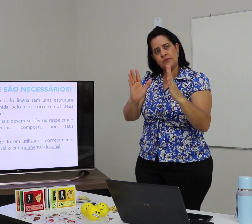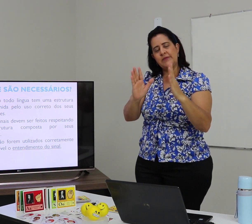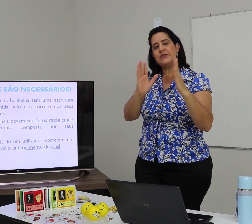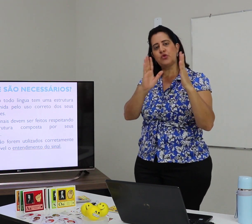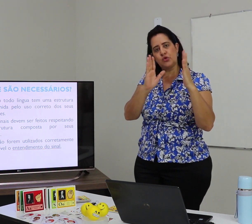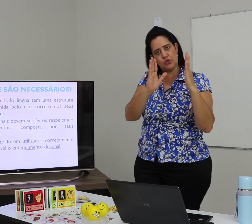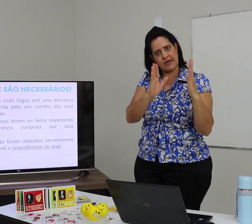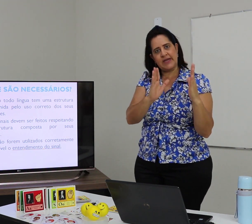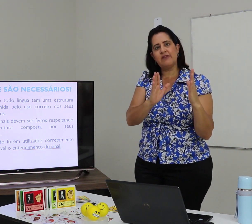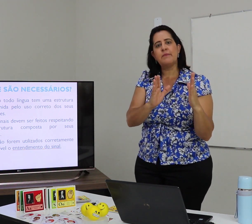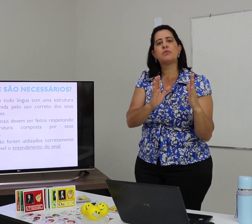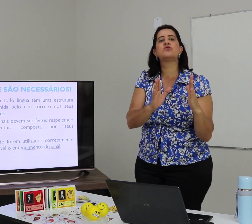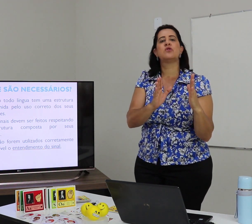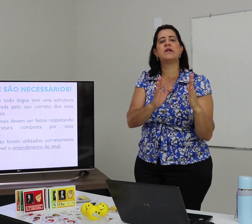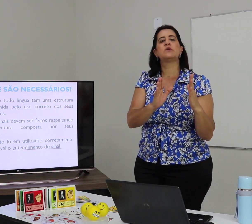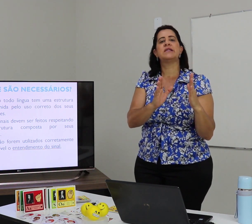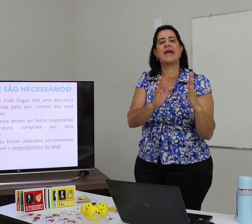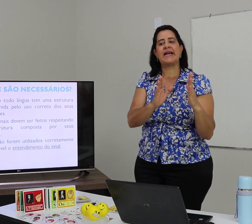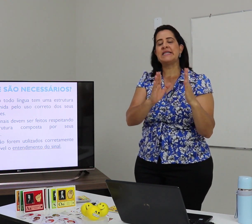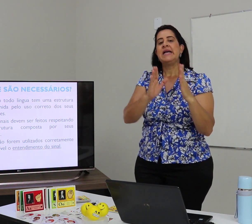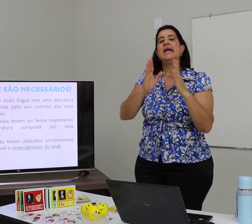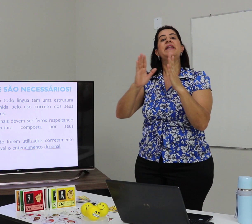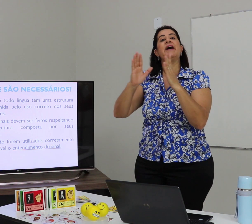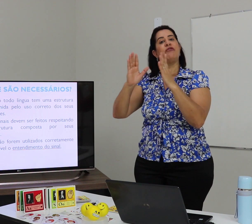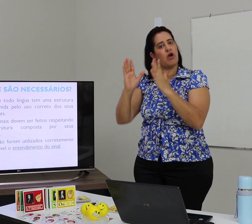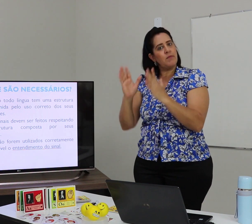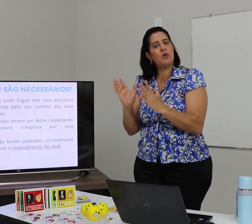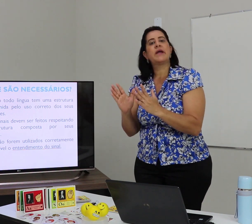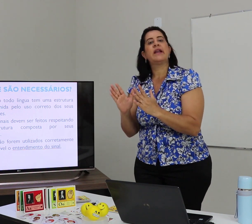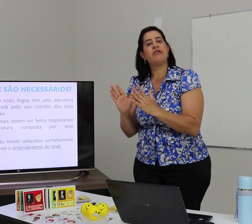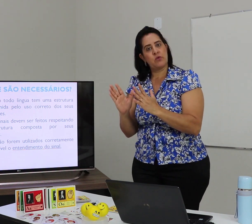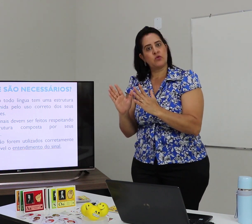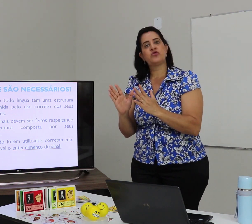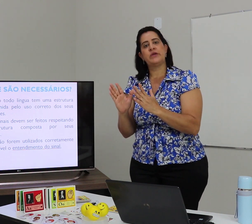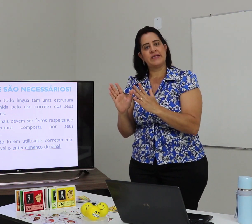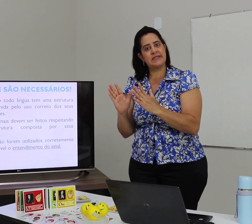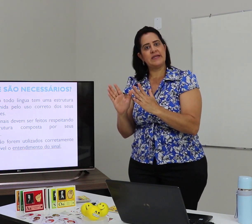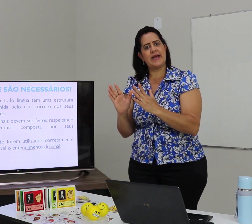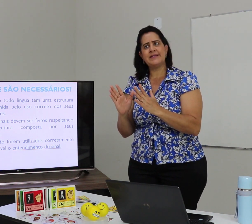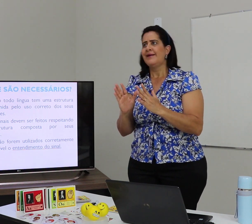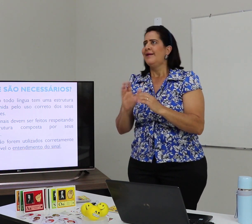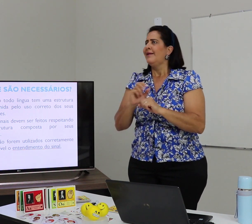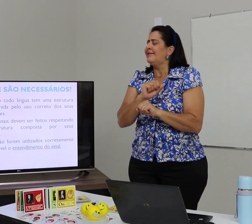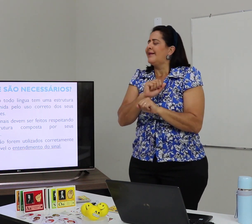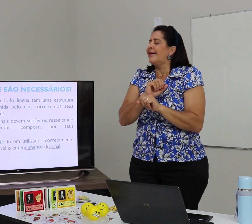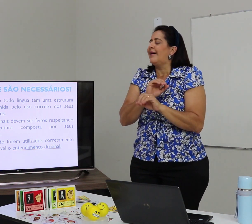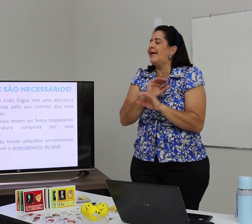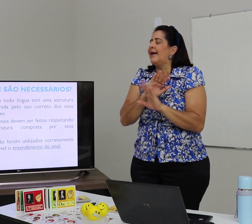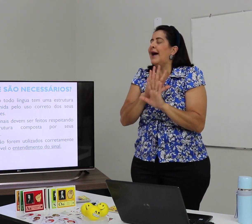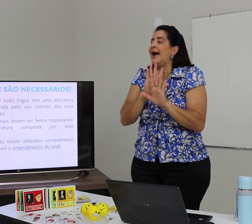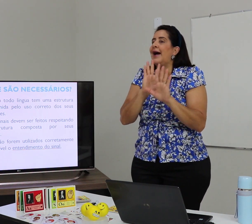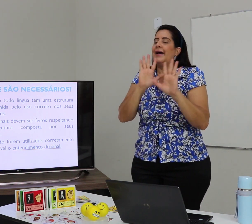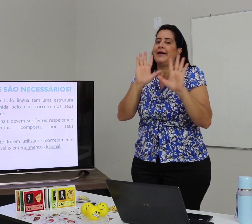na estrutura que ela vai posicionar os sinais, na forma com que ela vai construir esses sinais e ter